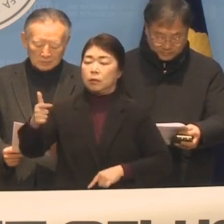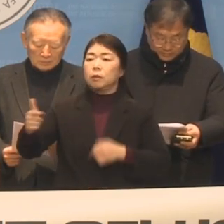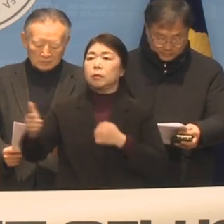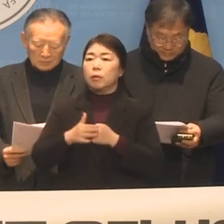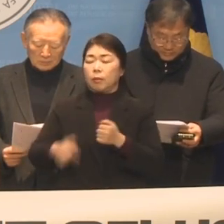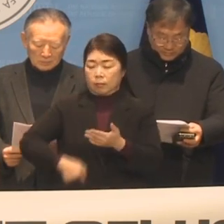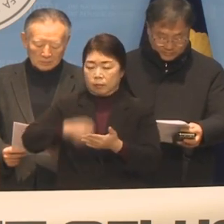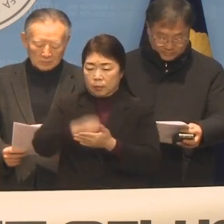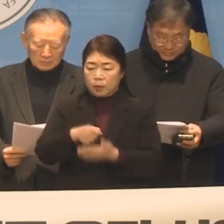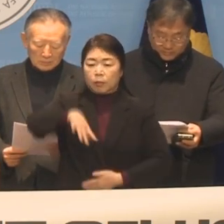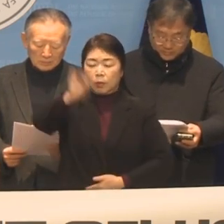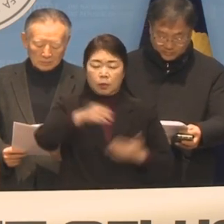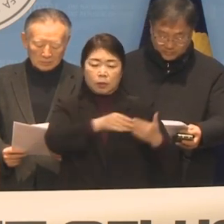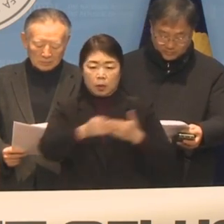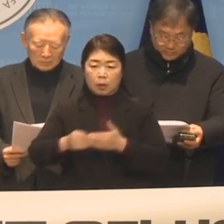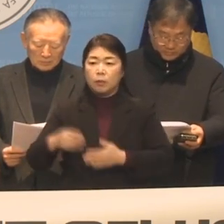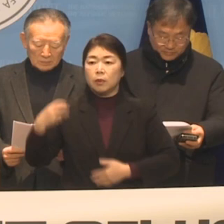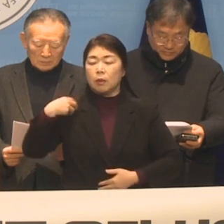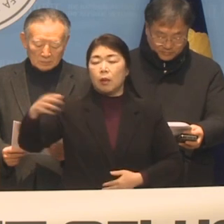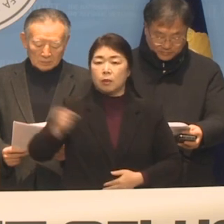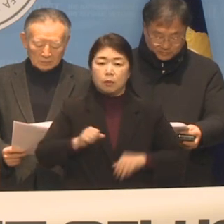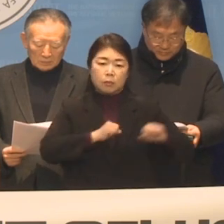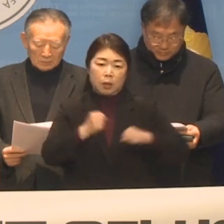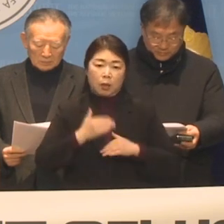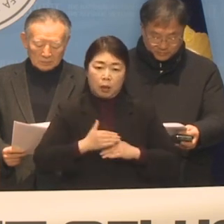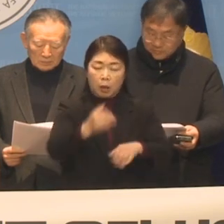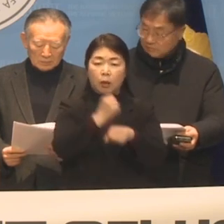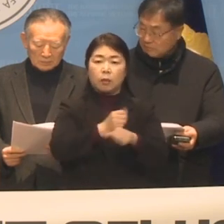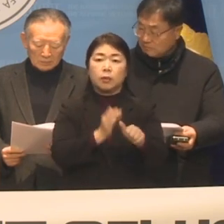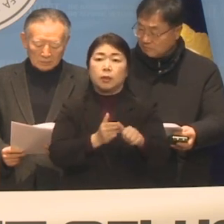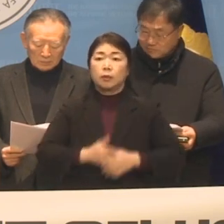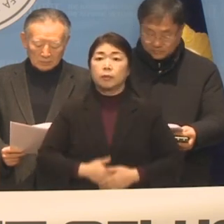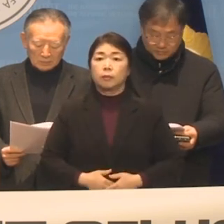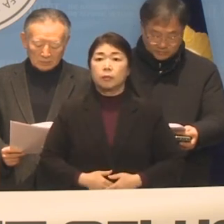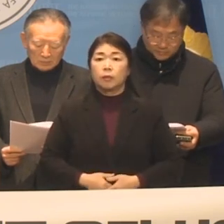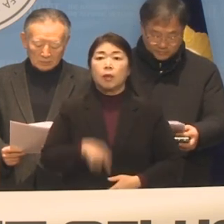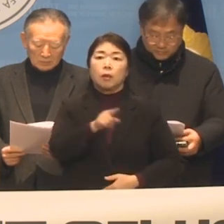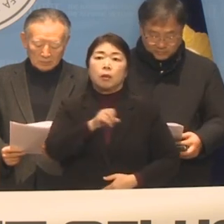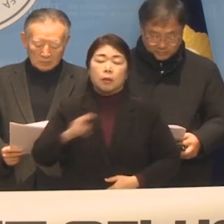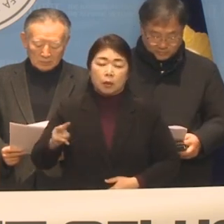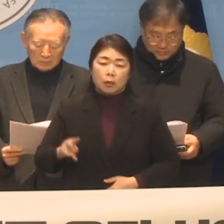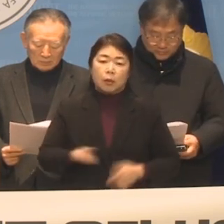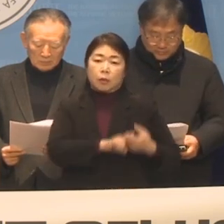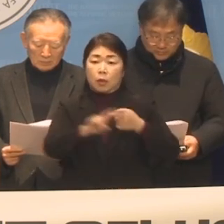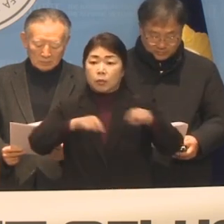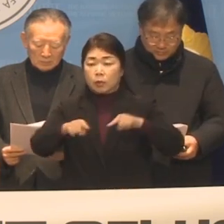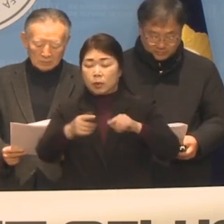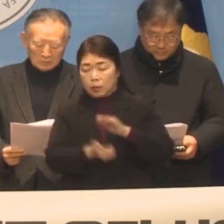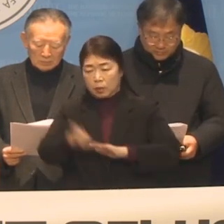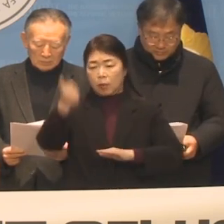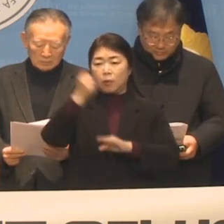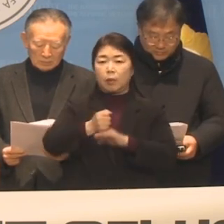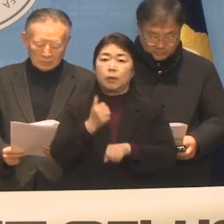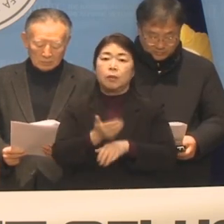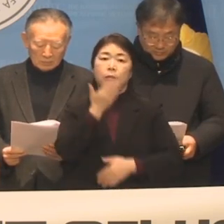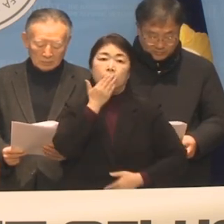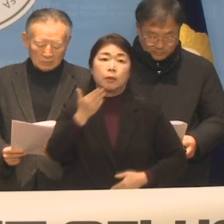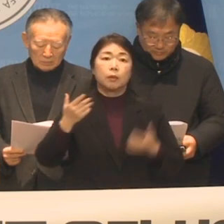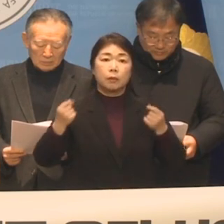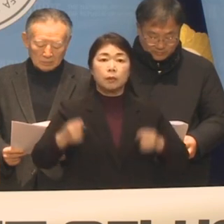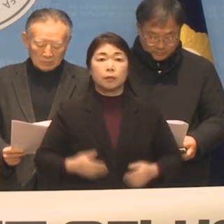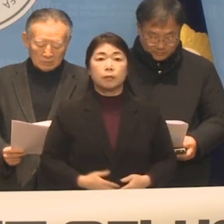결단하고 선도적으로 책임있게 추진해 나가는 것이 연합 정치의 성패를 가르는 출발점이 될